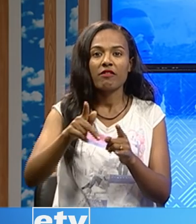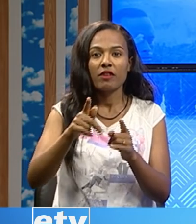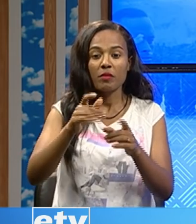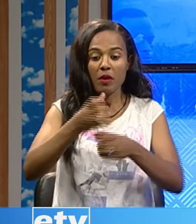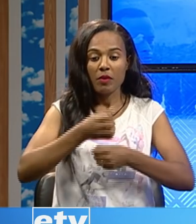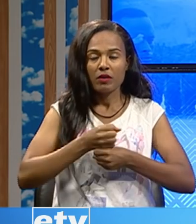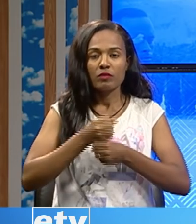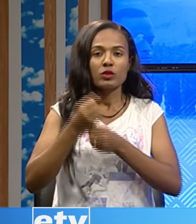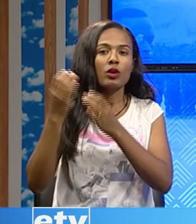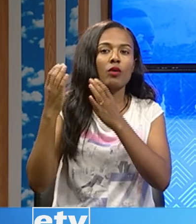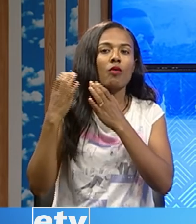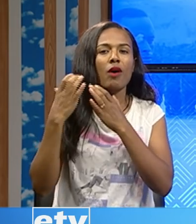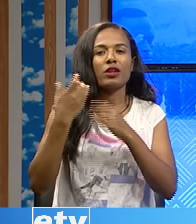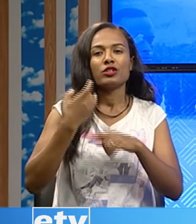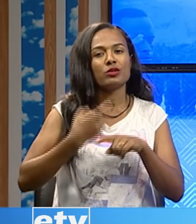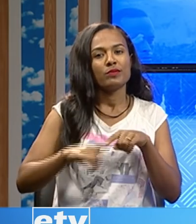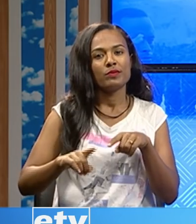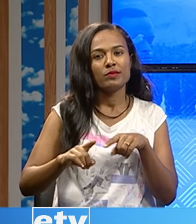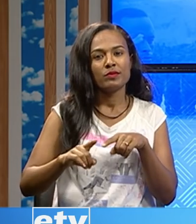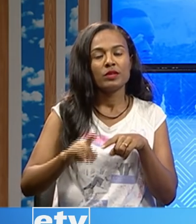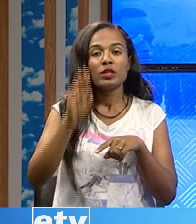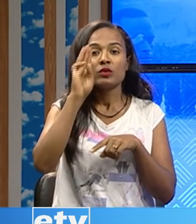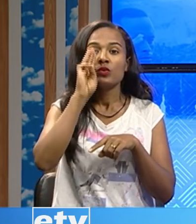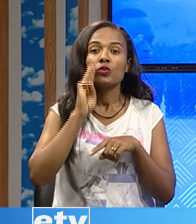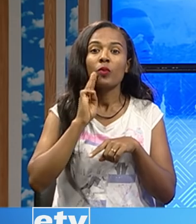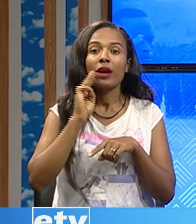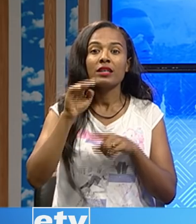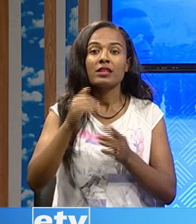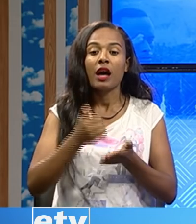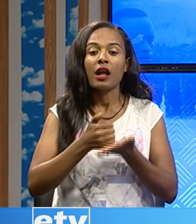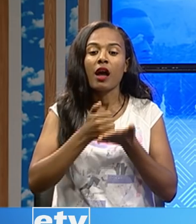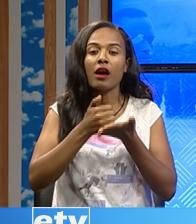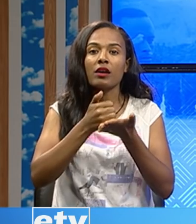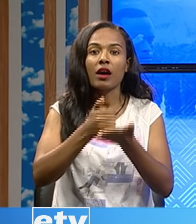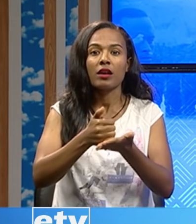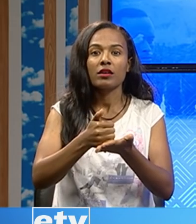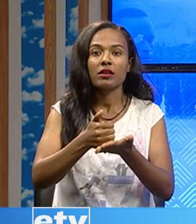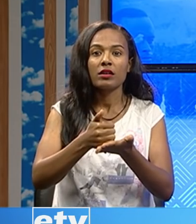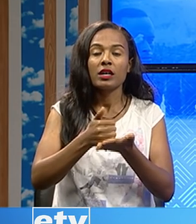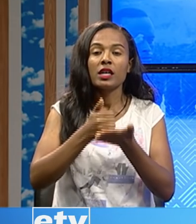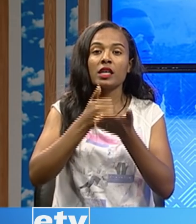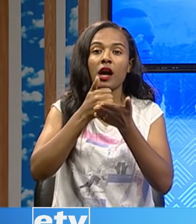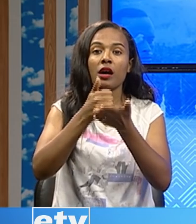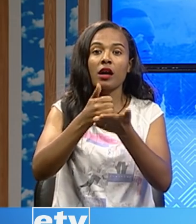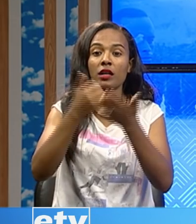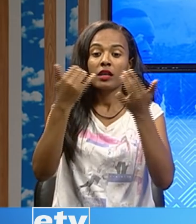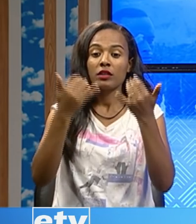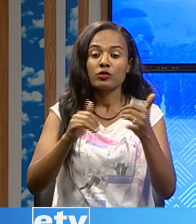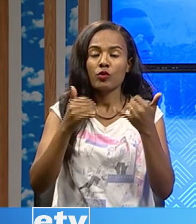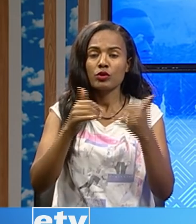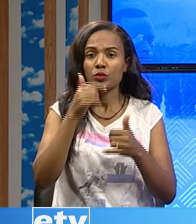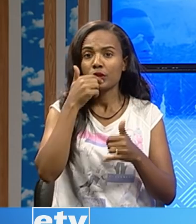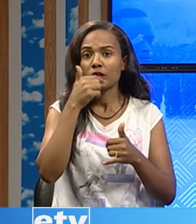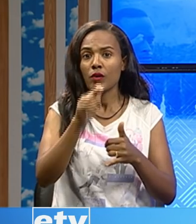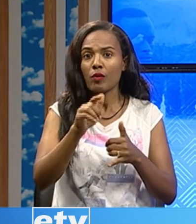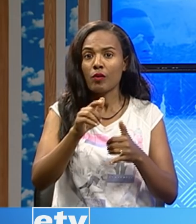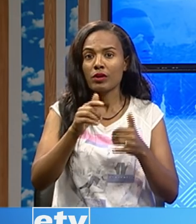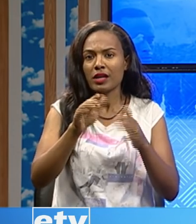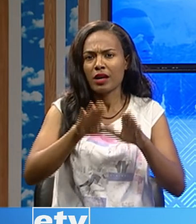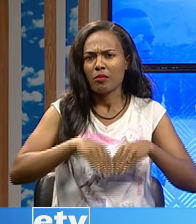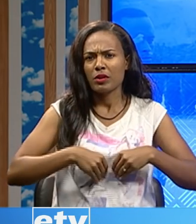ጫንቃው አይችልም። ሶማሌን ዛሬ አጋር ነህ ያጋር ሚና ተጫዋች ብትለው ሊቀበል ዝግጁ